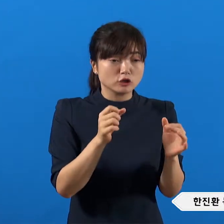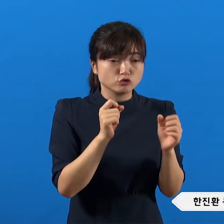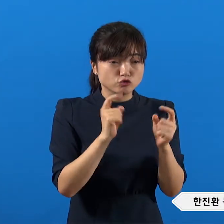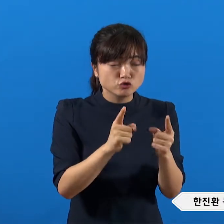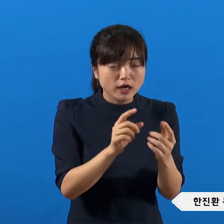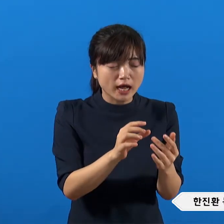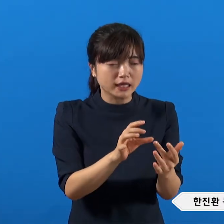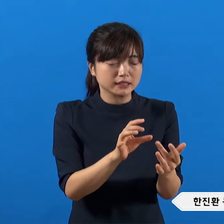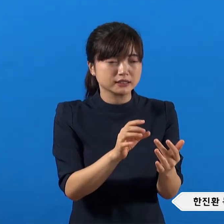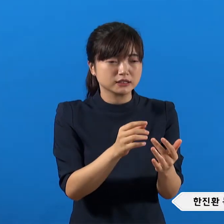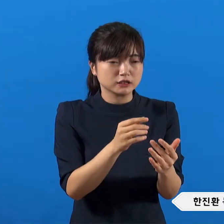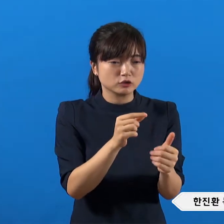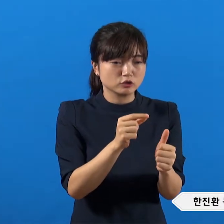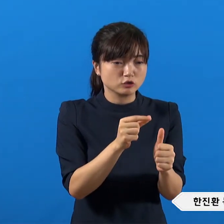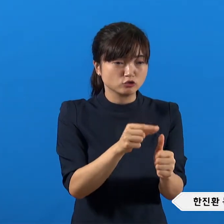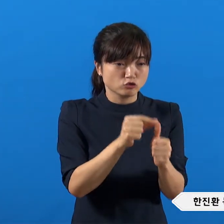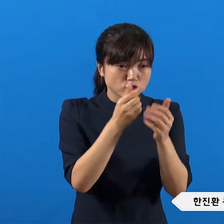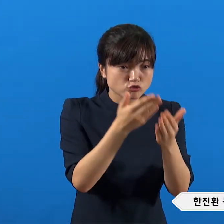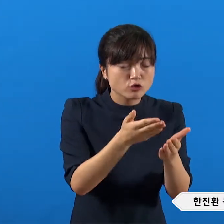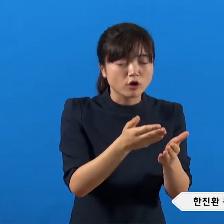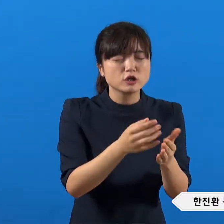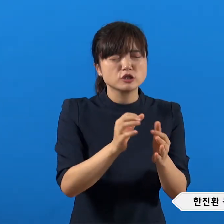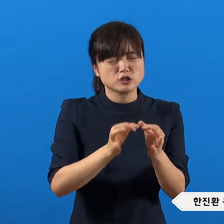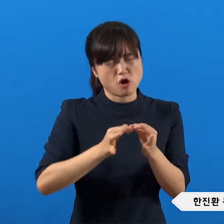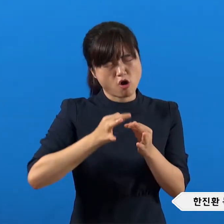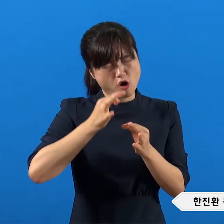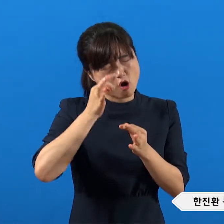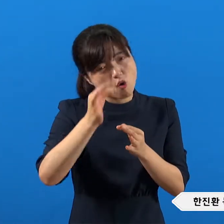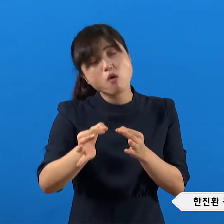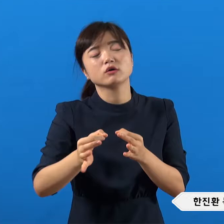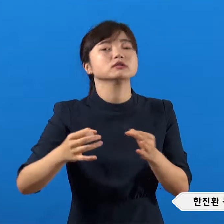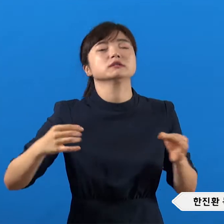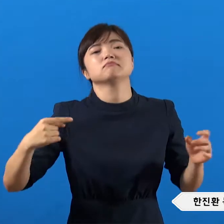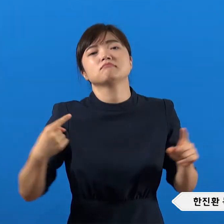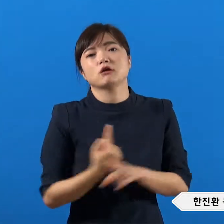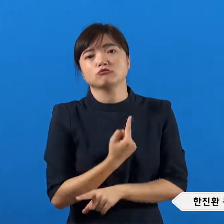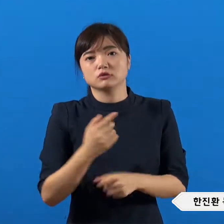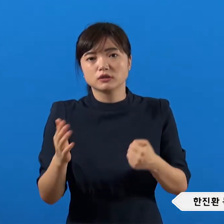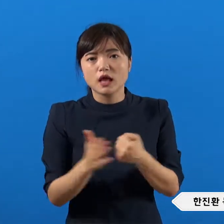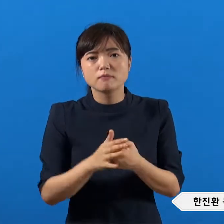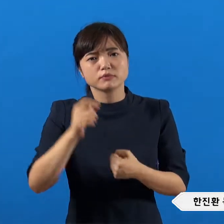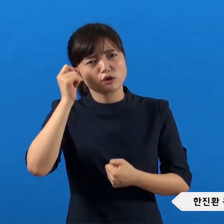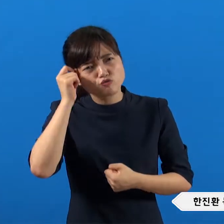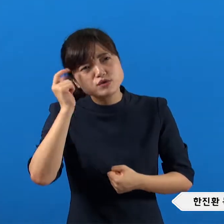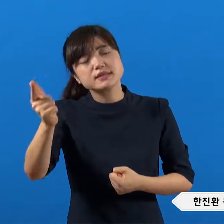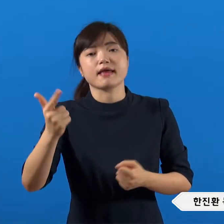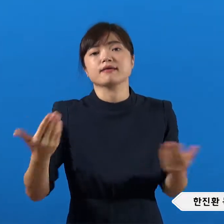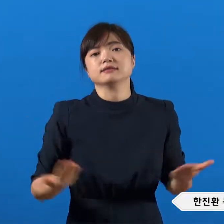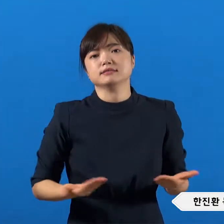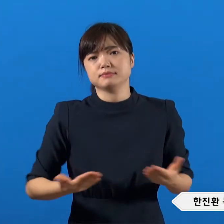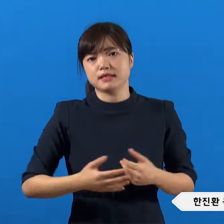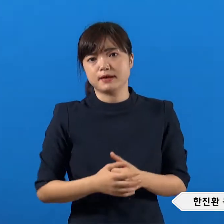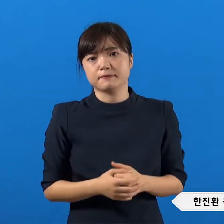좌우하는 것이기 때문에 전도는 중요하다 못해 위대하기까지 한 일입니다.